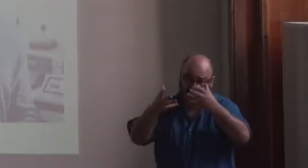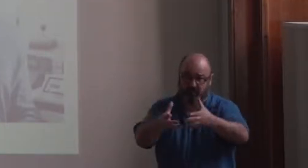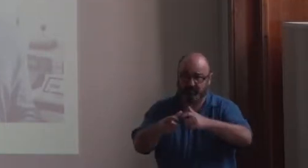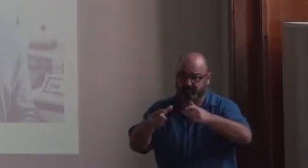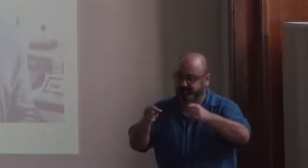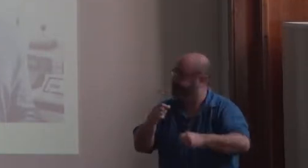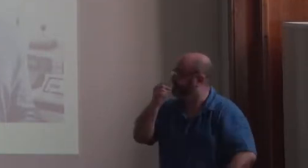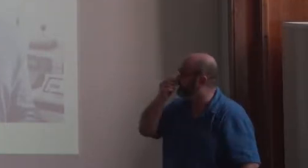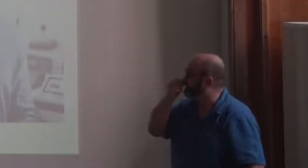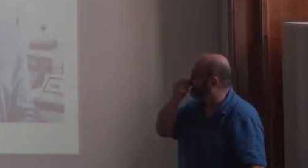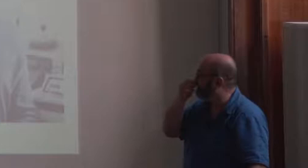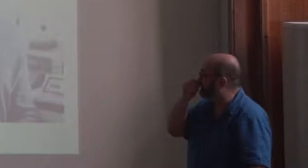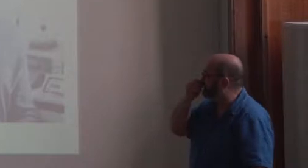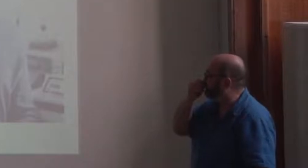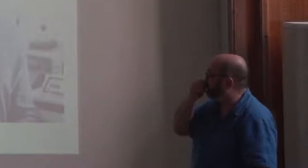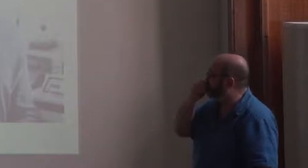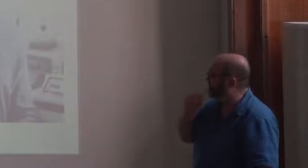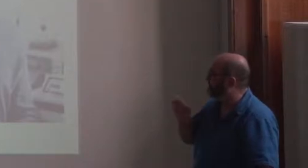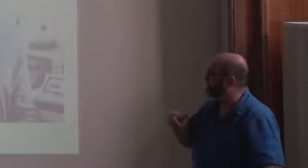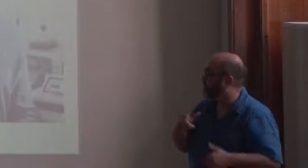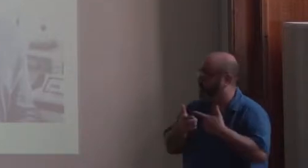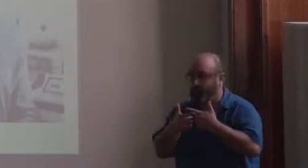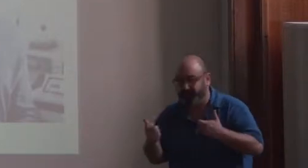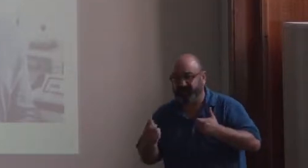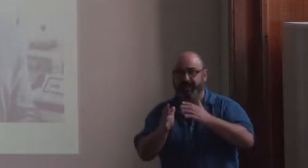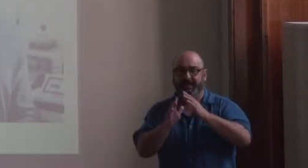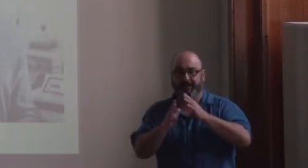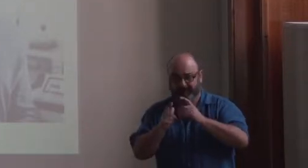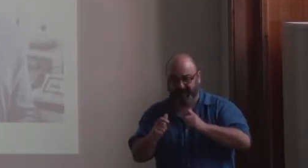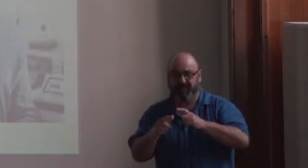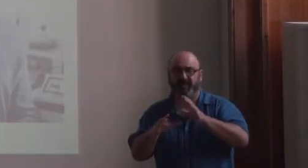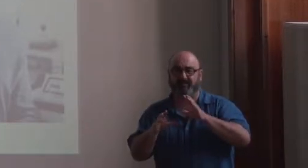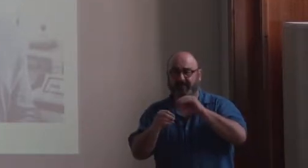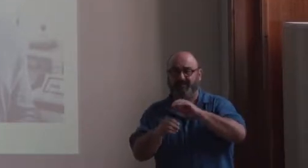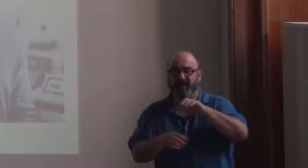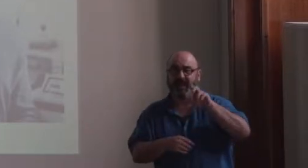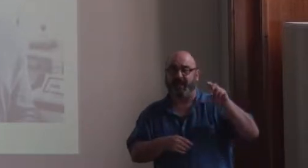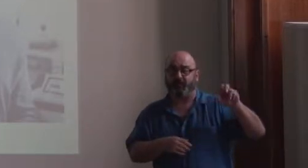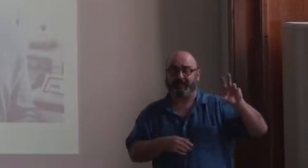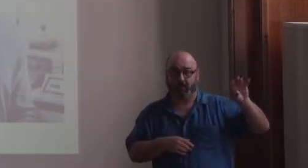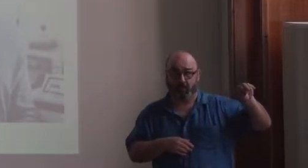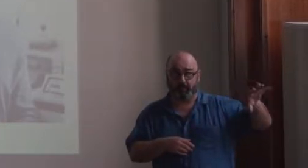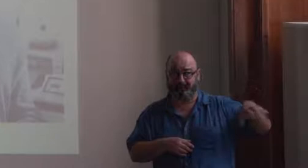Et donc, c'était le logiciel et le matériel, une recette qui a marché bien avec Arduino, qu'il a relancé.